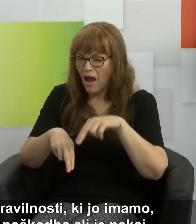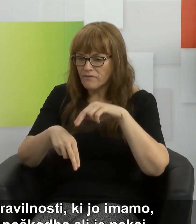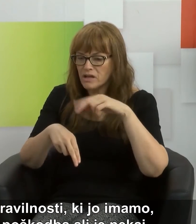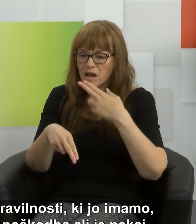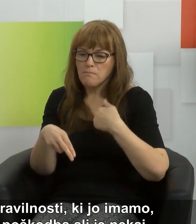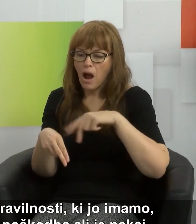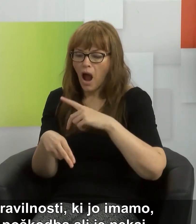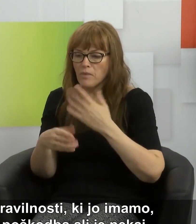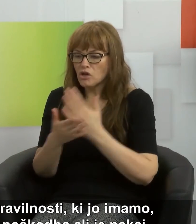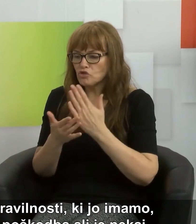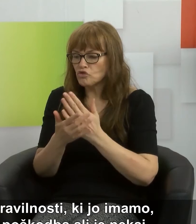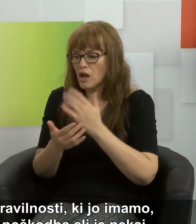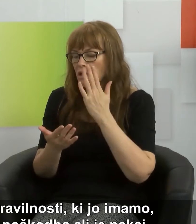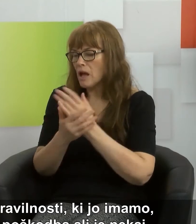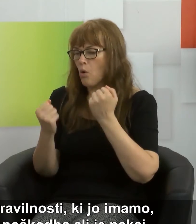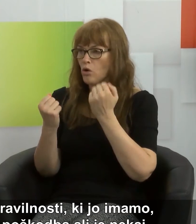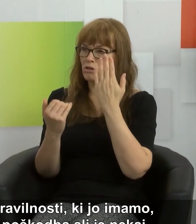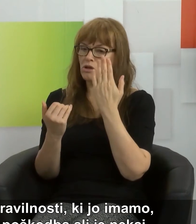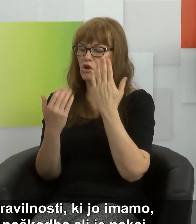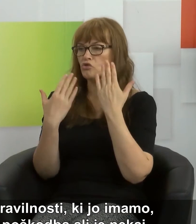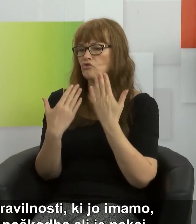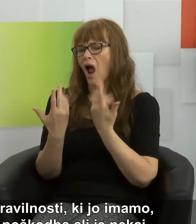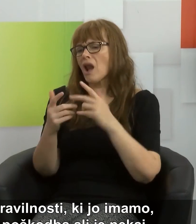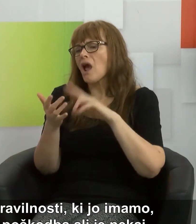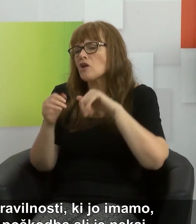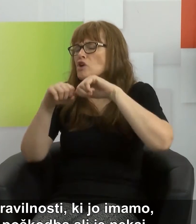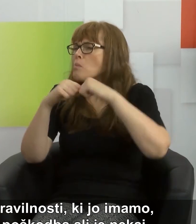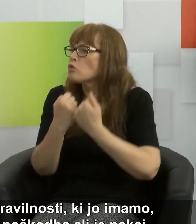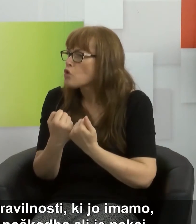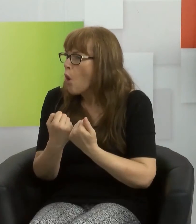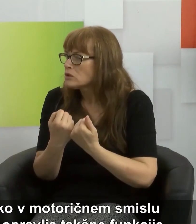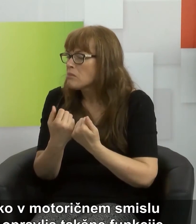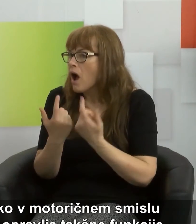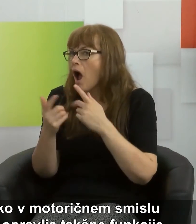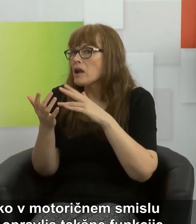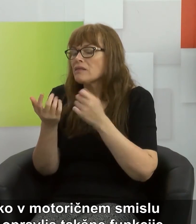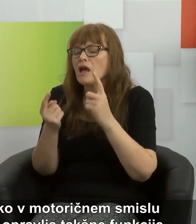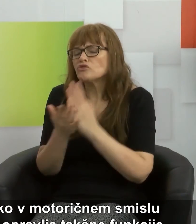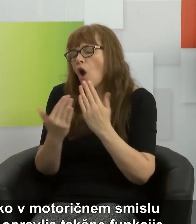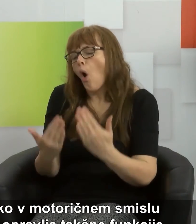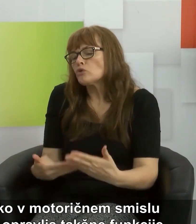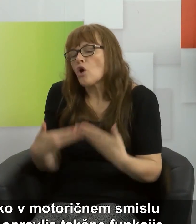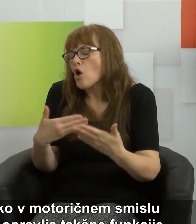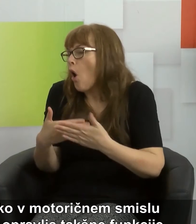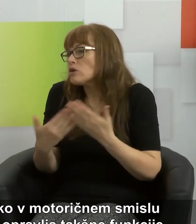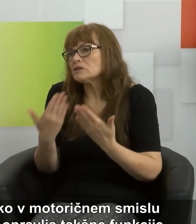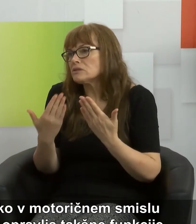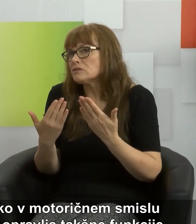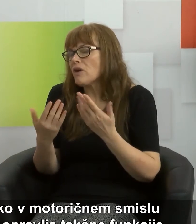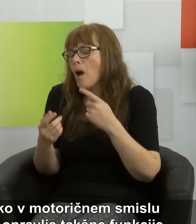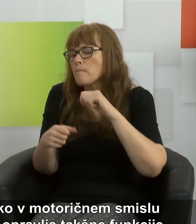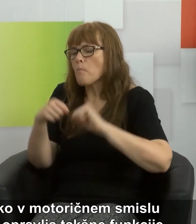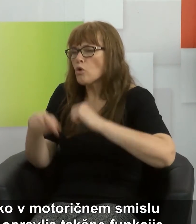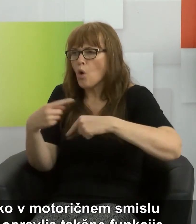jo imamo, ali je že to samo drža, ali je neka poškodba, ali je nekaj, kar tudi od rojstva dejansko v